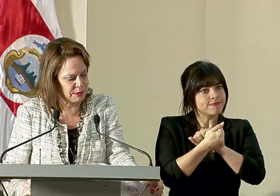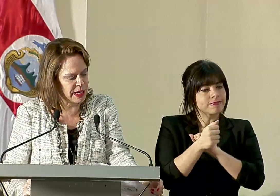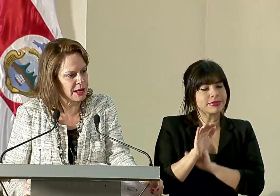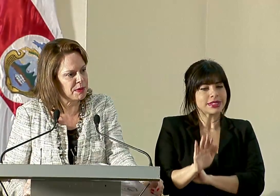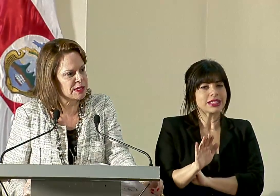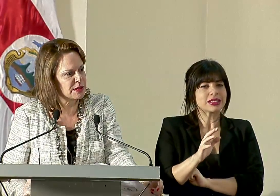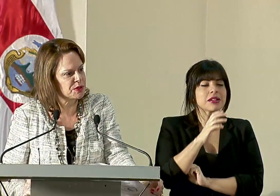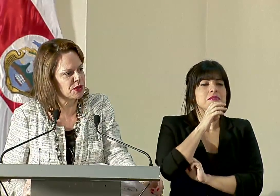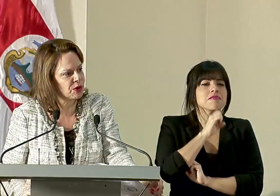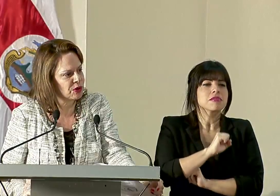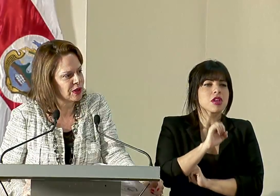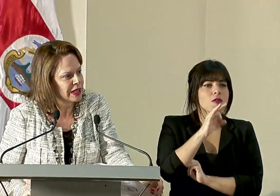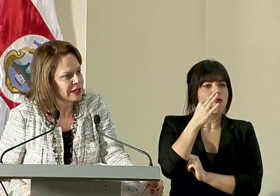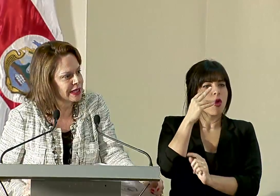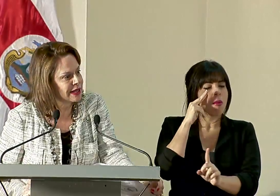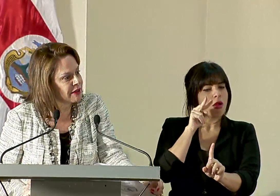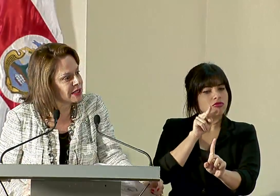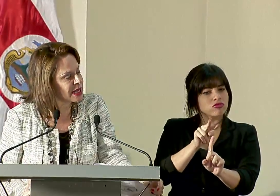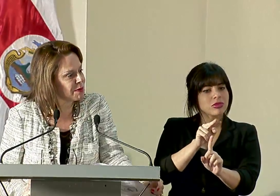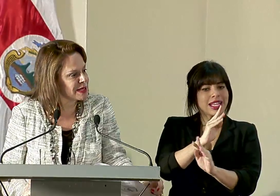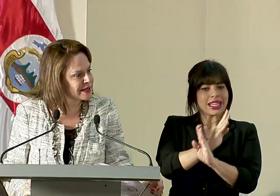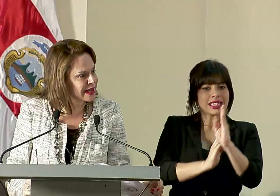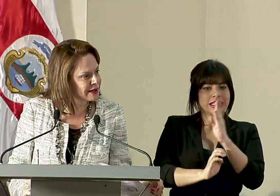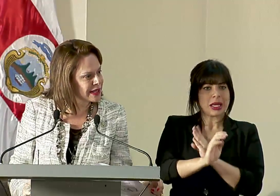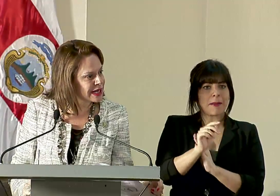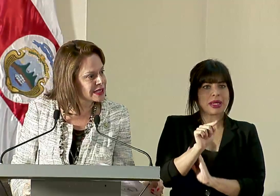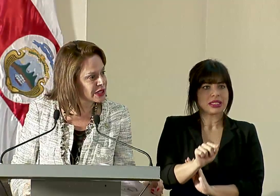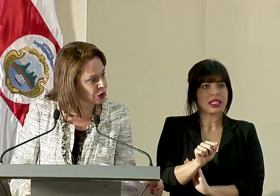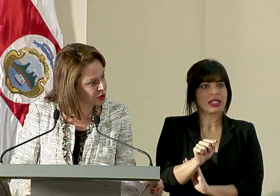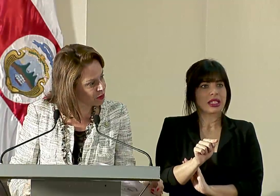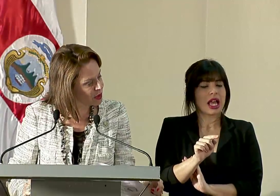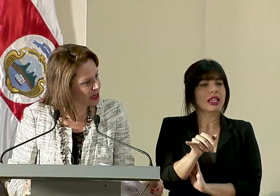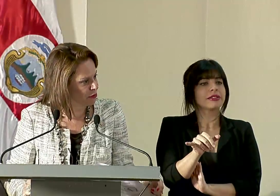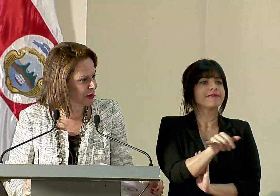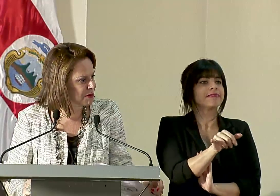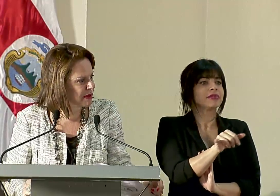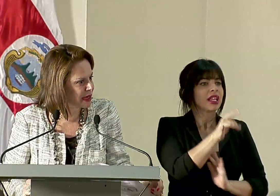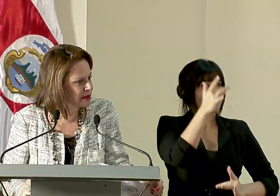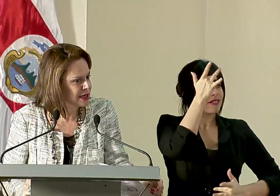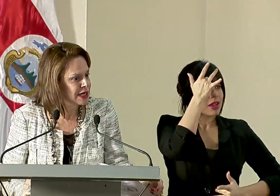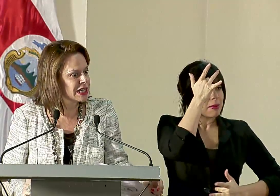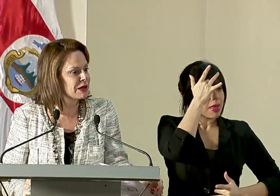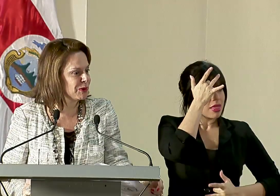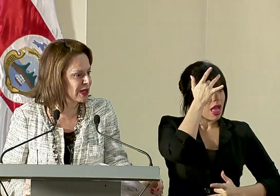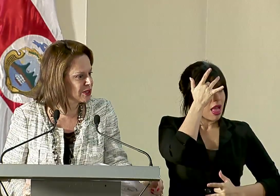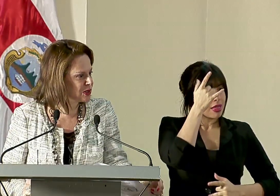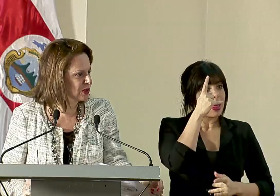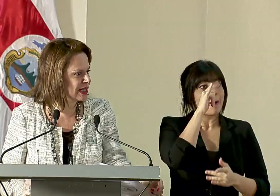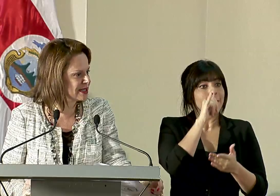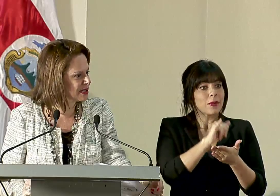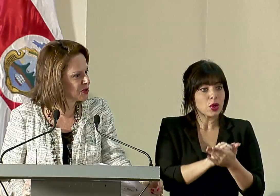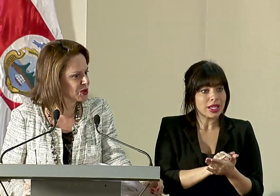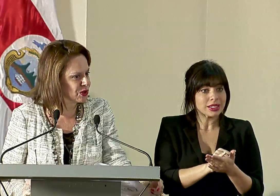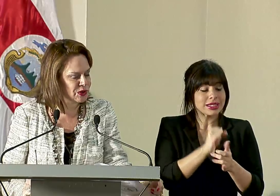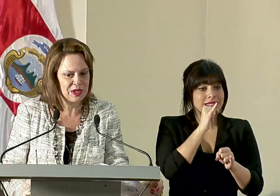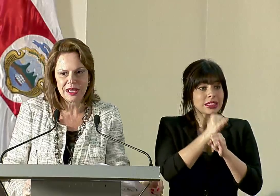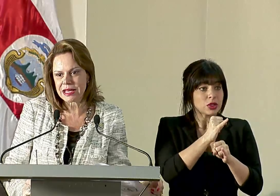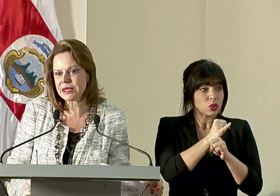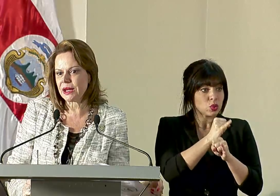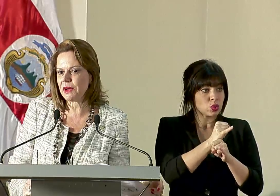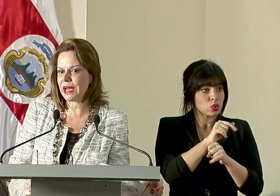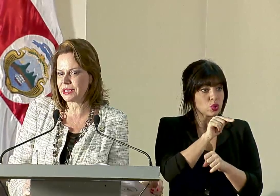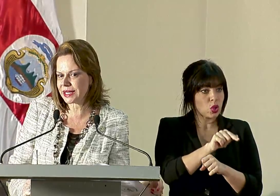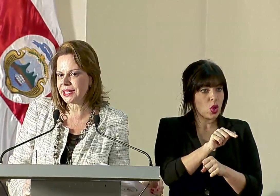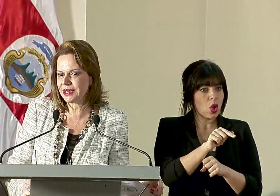esa vieja percepción de que la discapacidad era sinónimo de la enfermedad y que por eso la institución